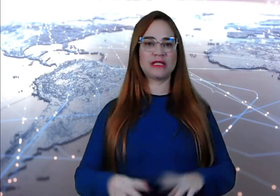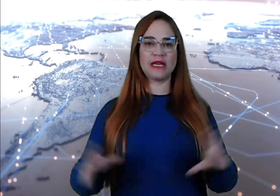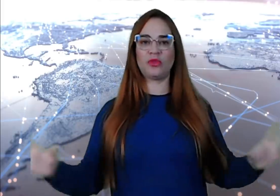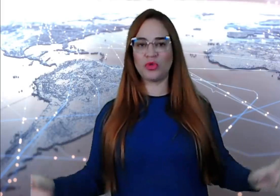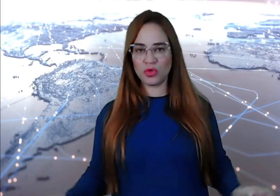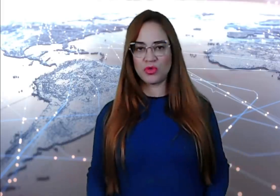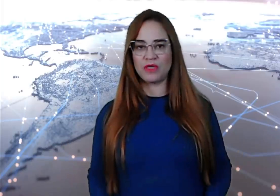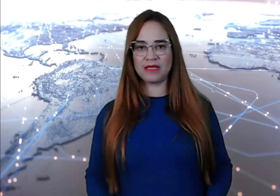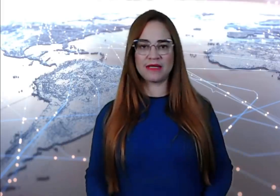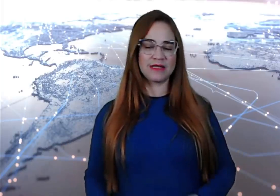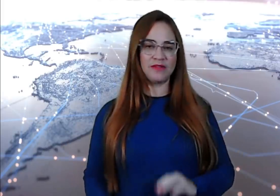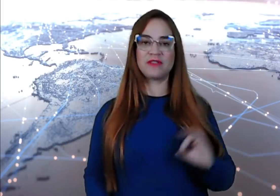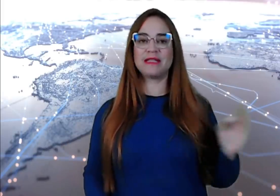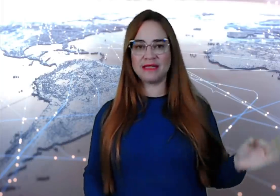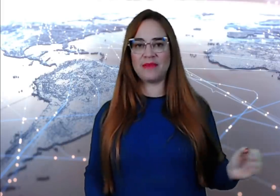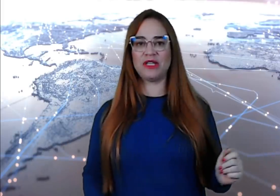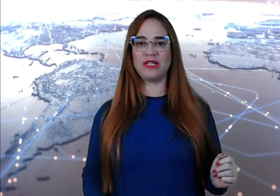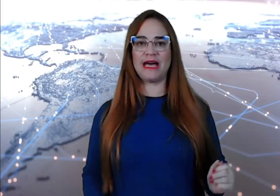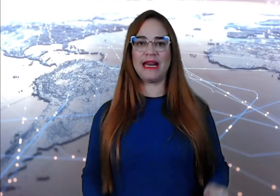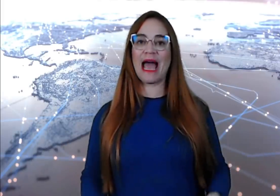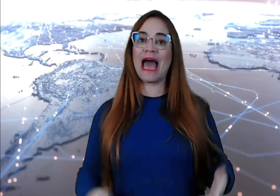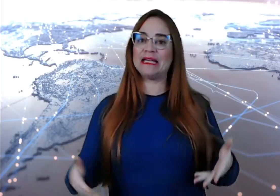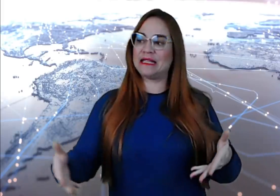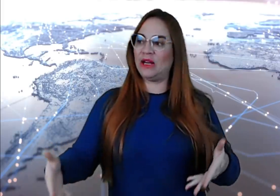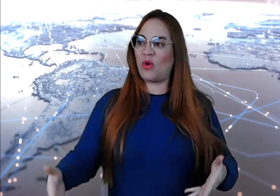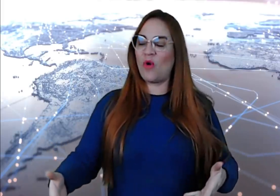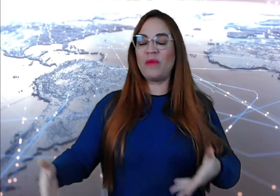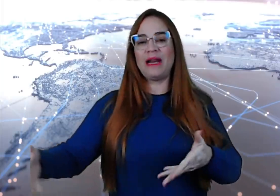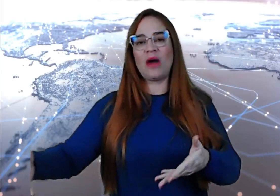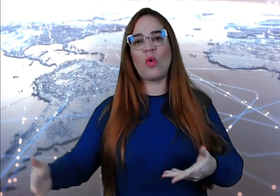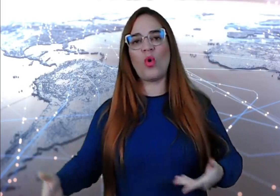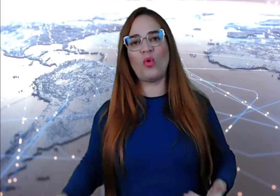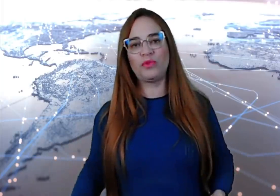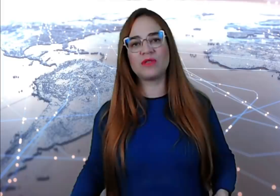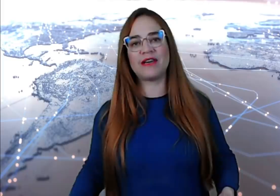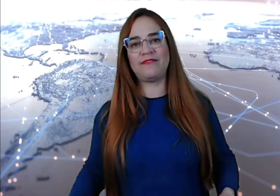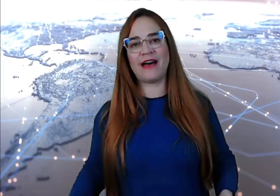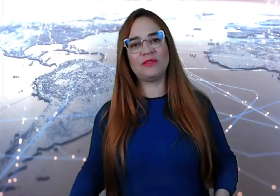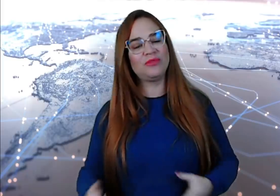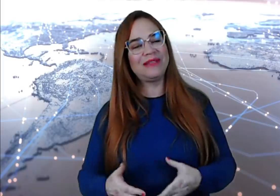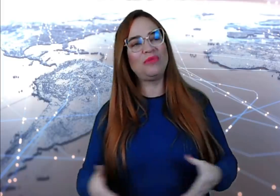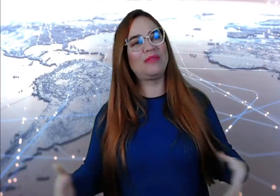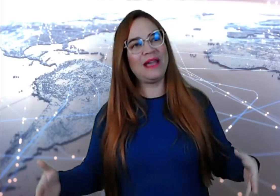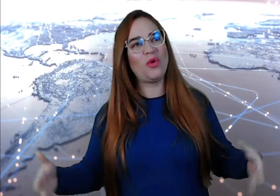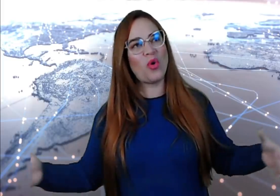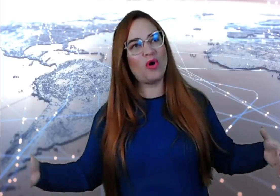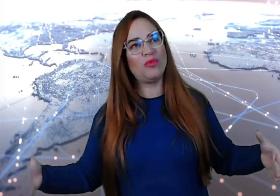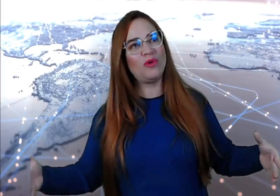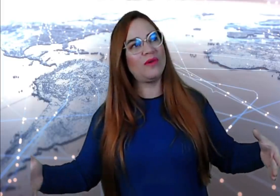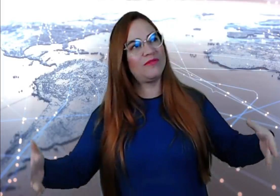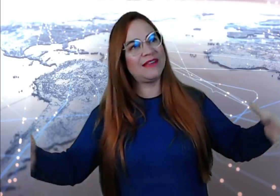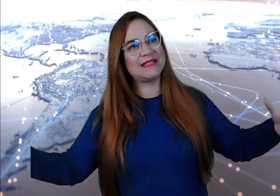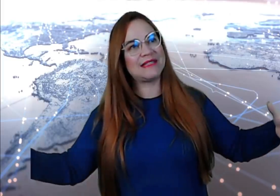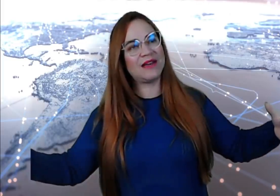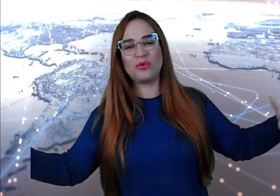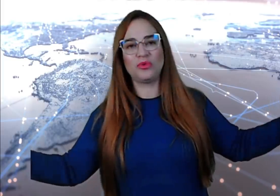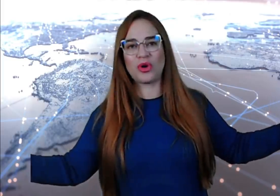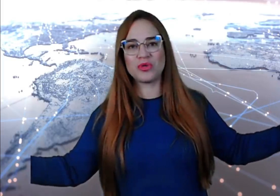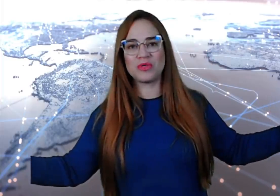e todos os istas que vocês imaginarem. Aí se ele compra, ele é um corrupto safado. Não tem como vencer um troço